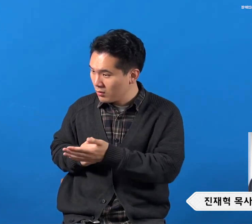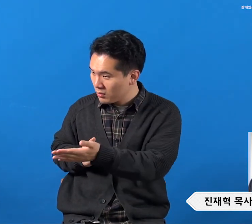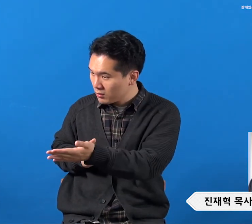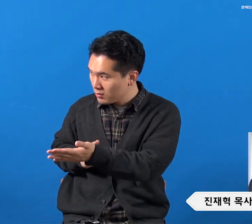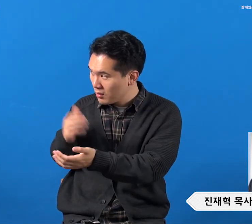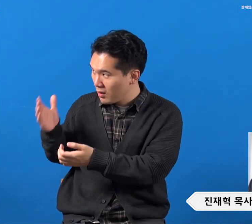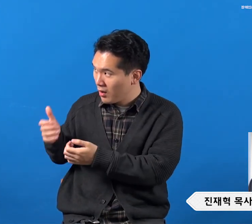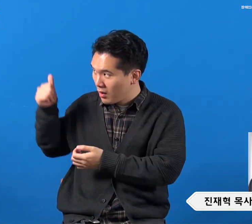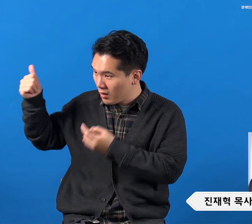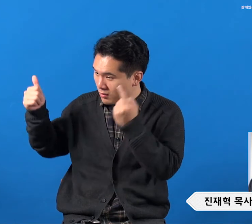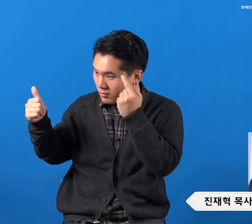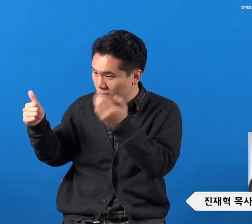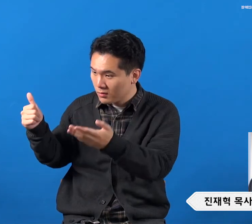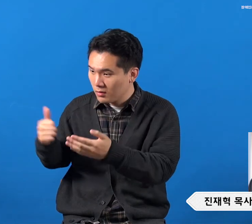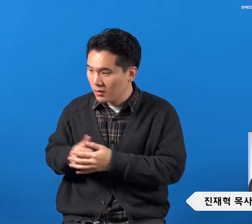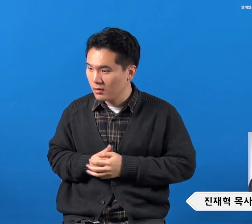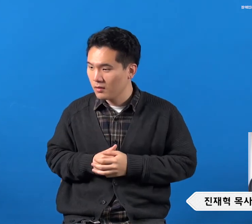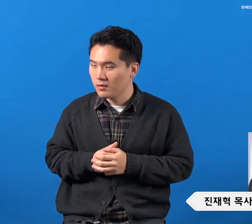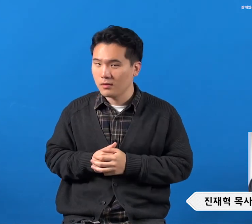하나님인가요?